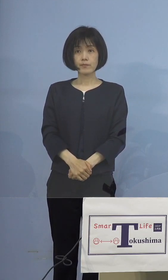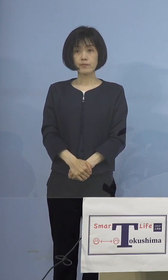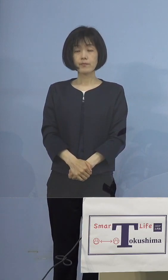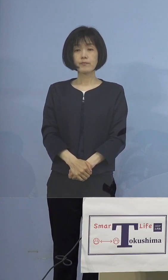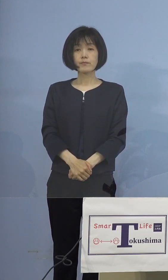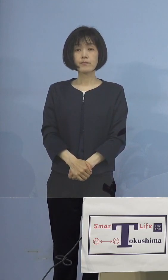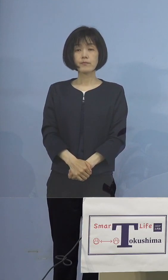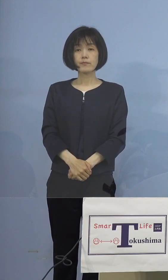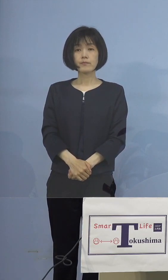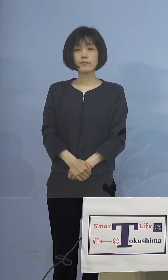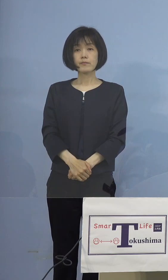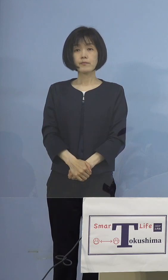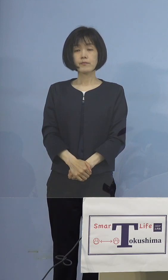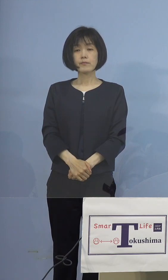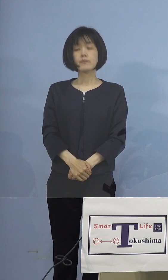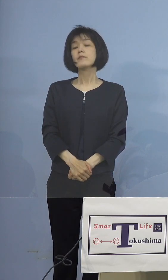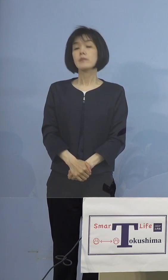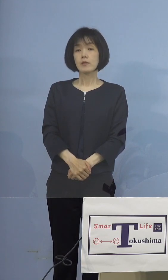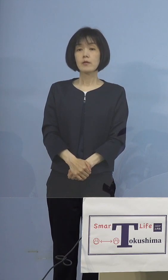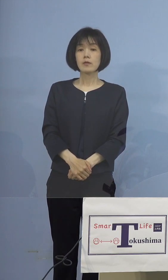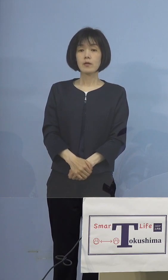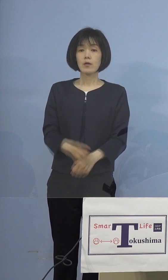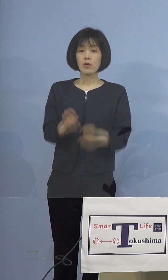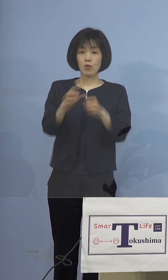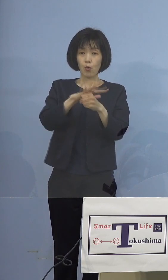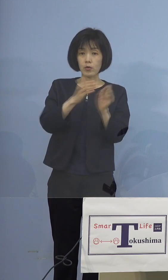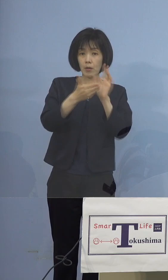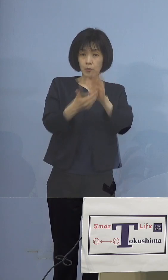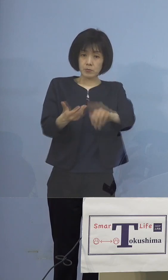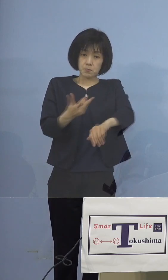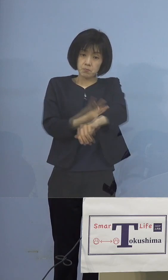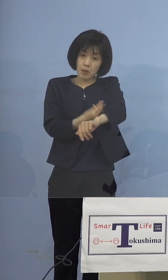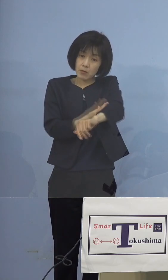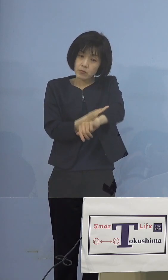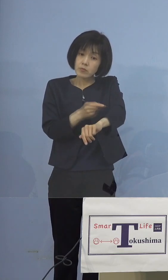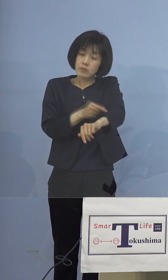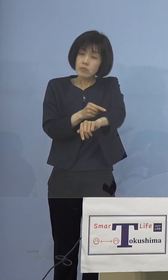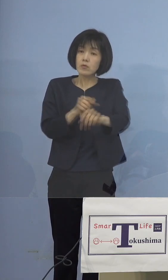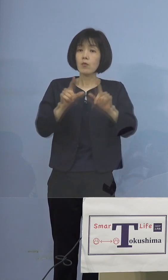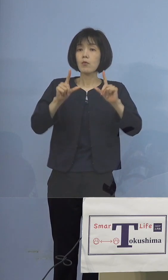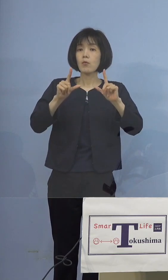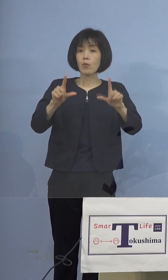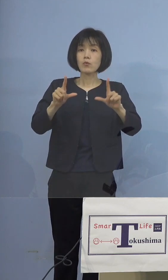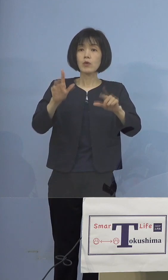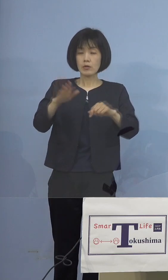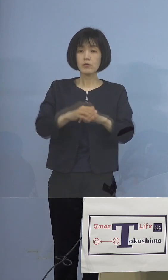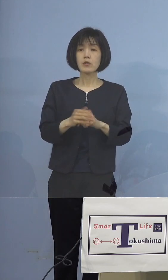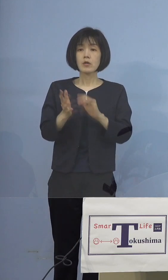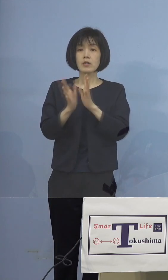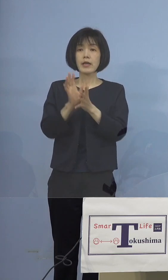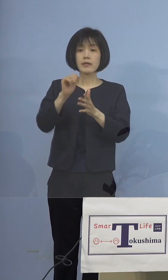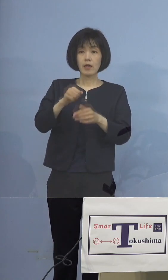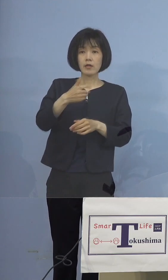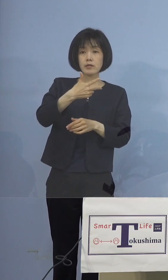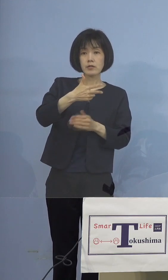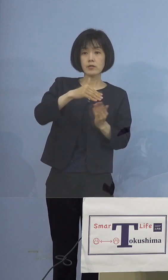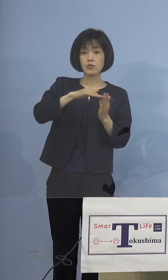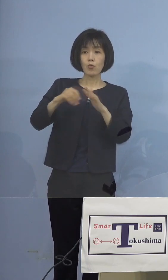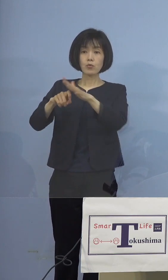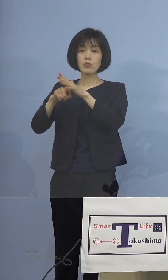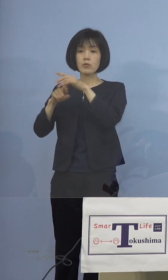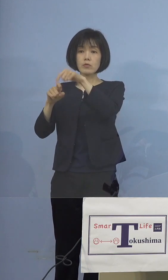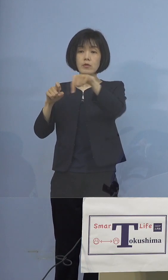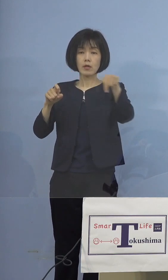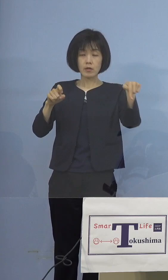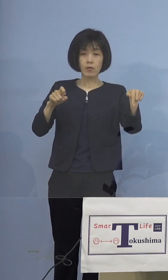最後に1点、ワクチン接種の推進について申し上げます。県内の市町村においては、